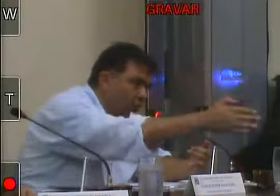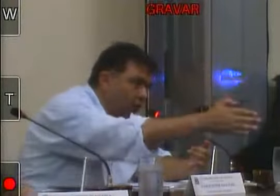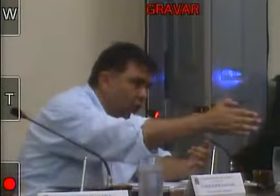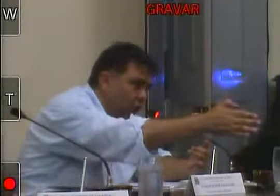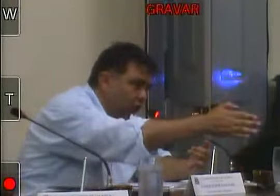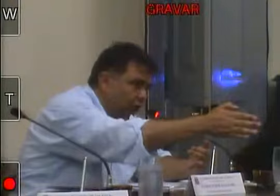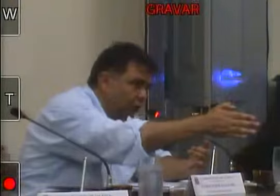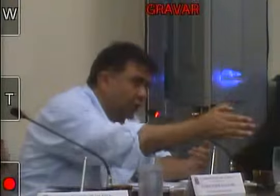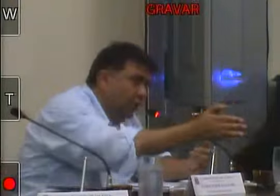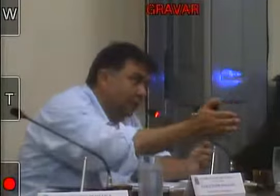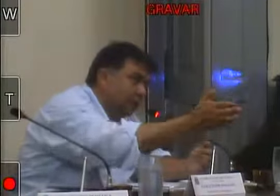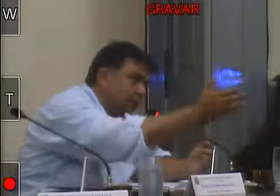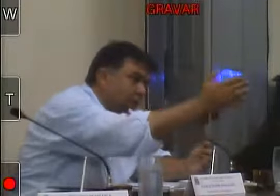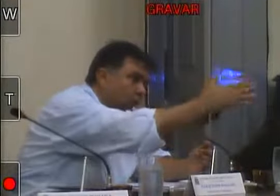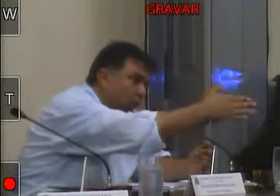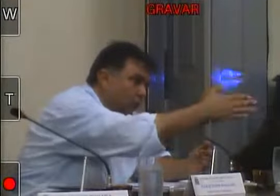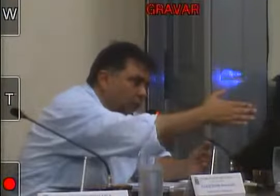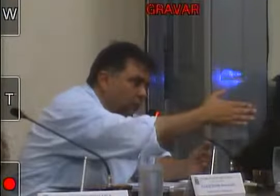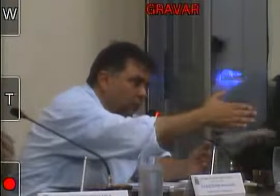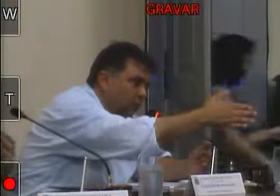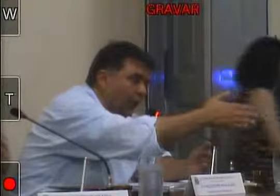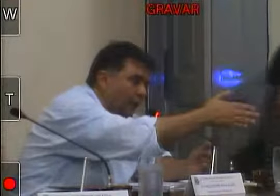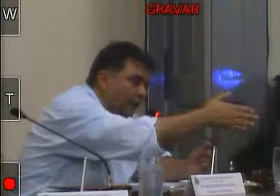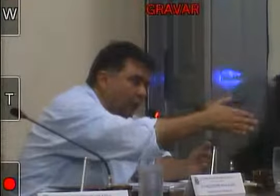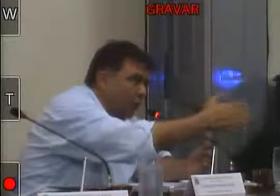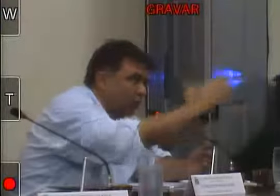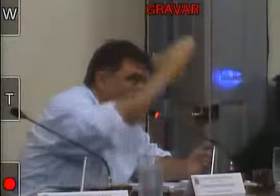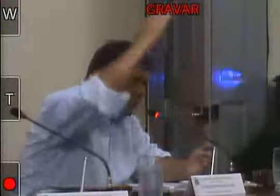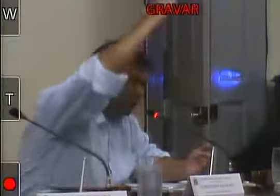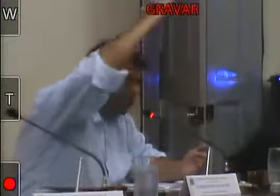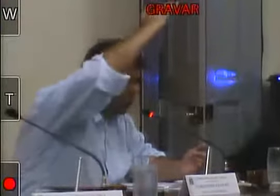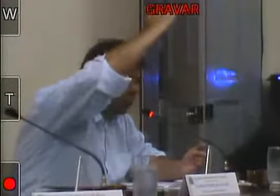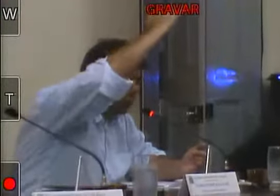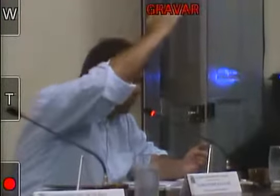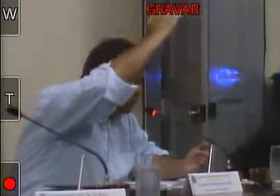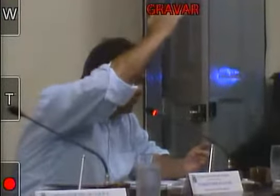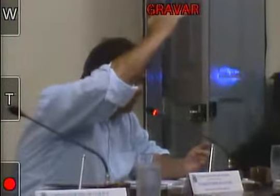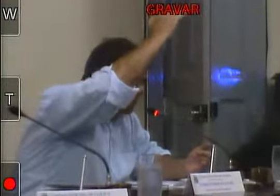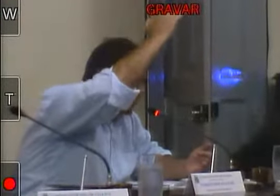Hotel Rochedo, tanto o Moradas da Ponte, quanto